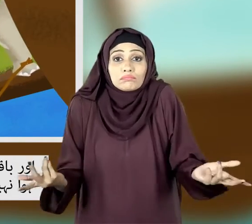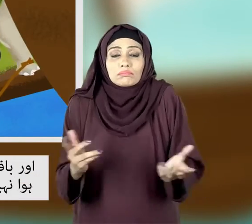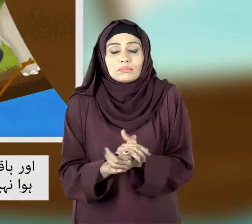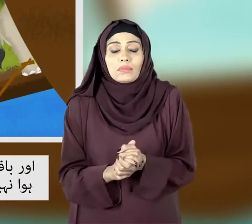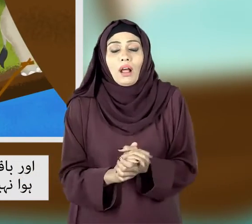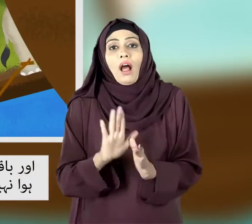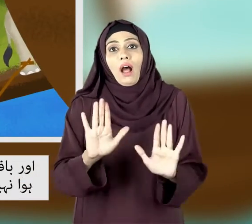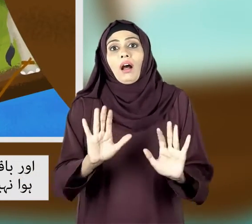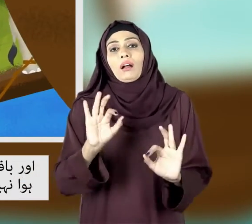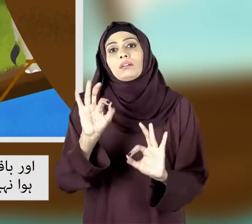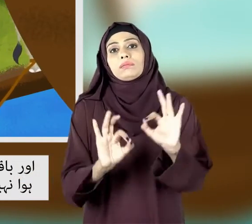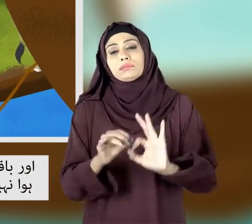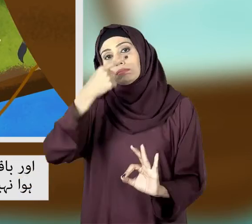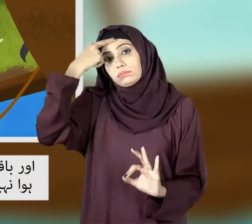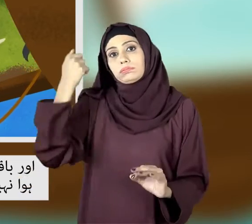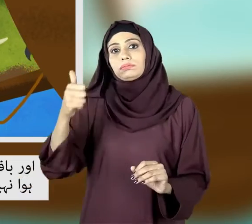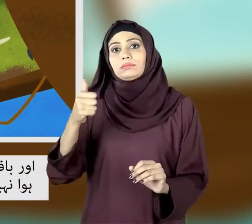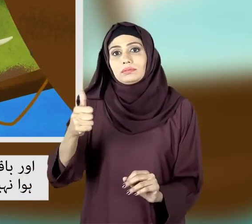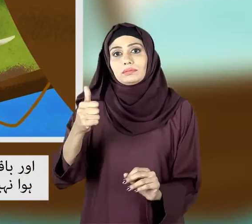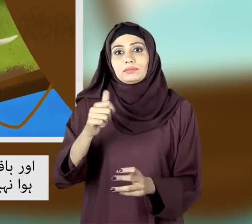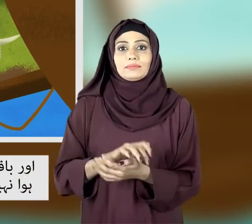گے، لیکن ایسا ہوا نہیں۔